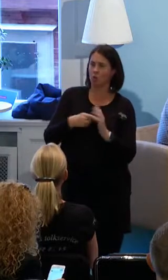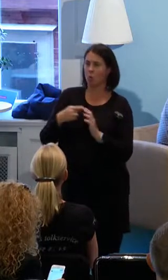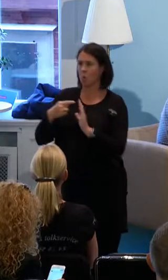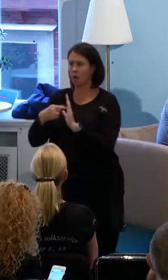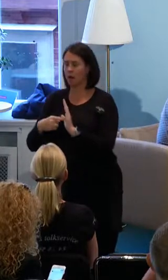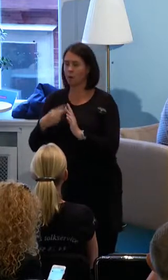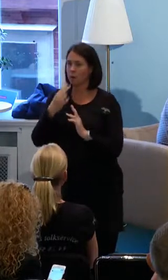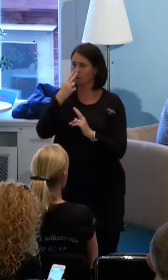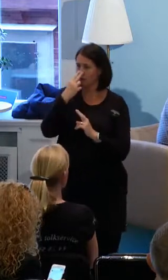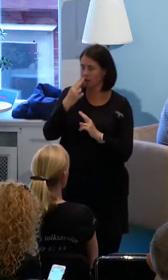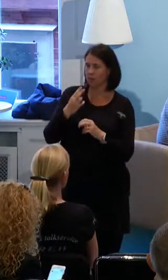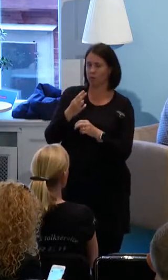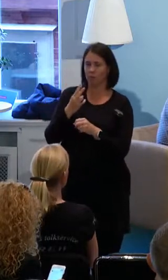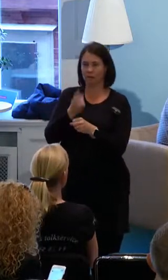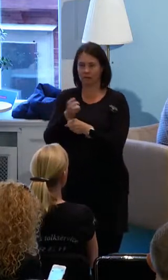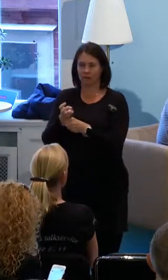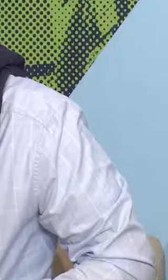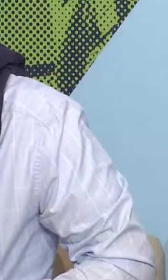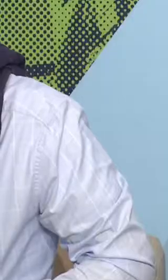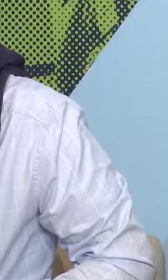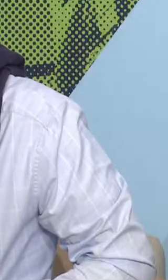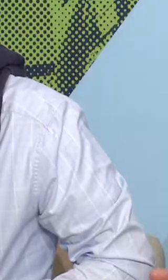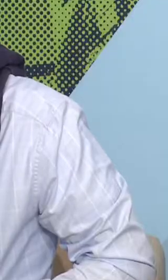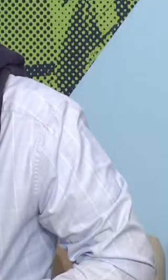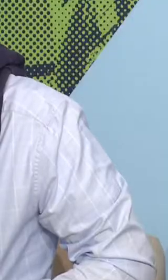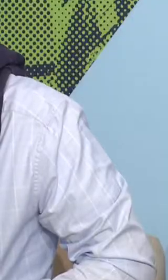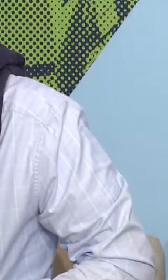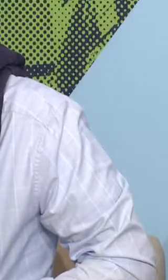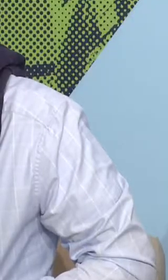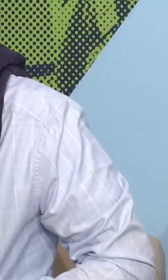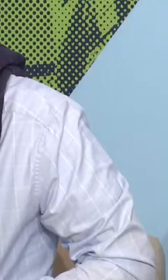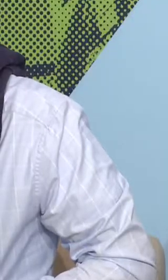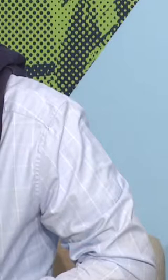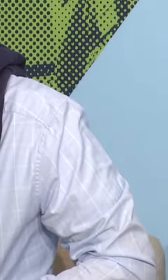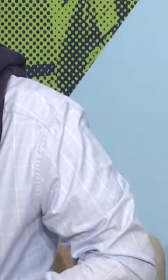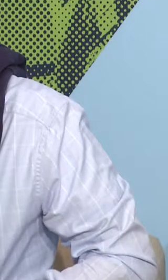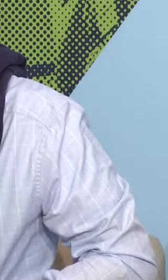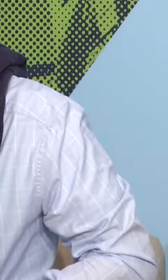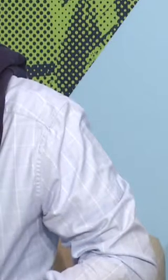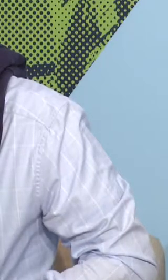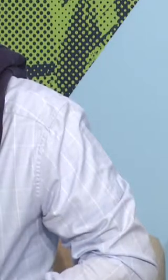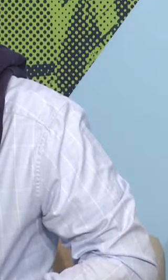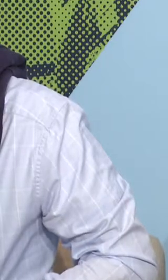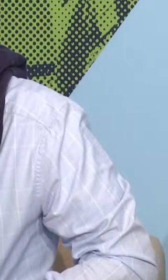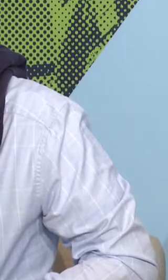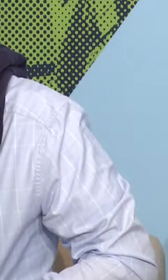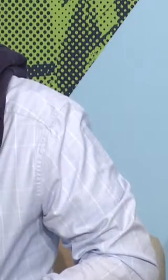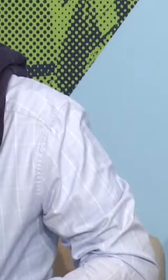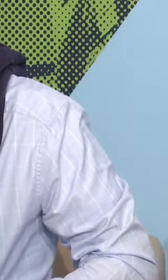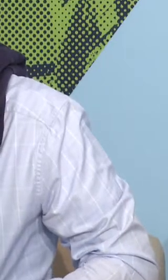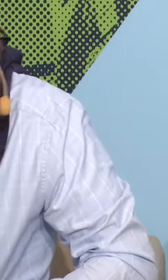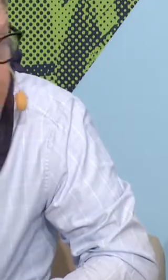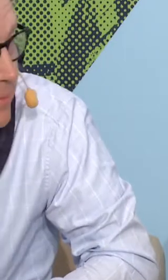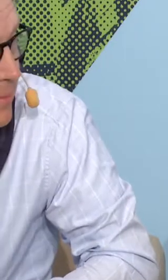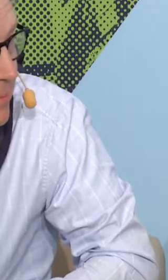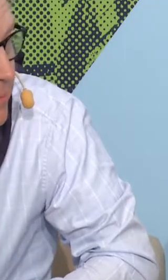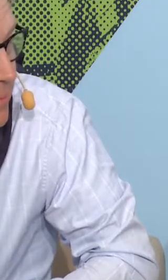måste experimentera lite grann. Och det danska experimentet är i vissa avseenden överlägset i svenska. Då kan vi lära en del, kan vi kopiera en del